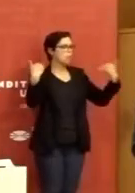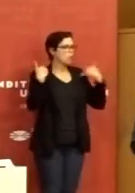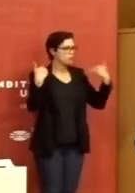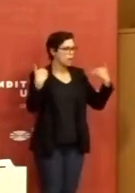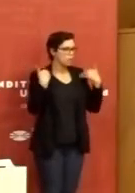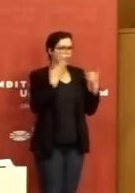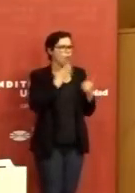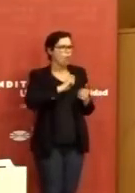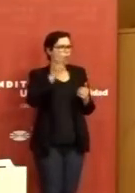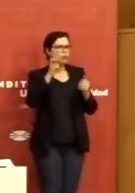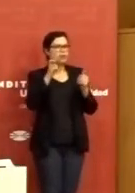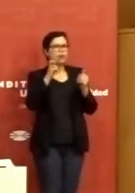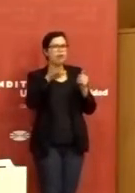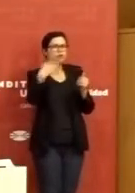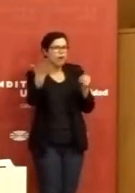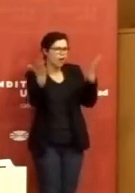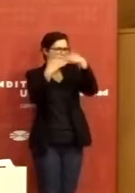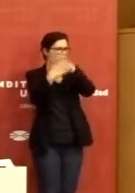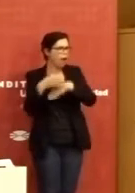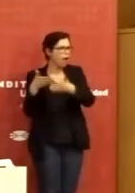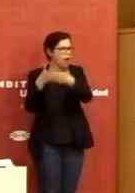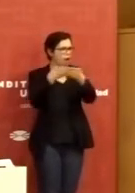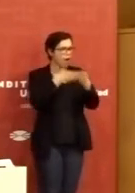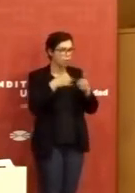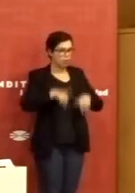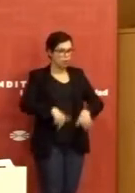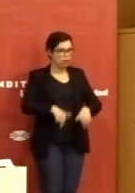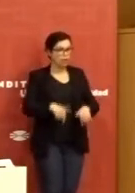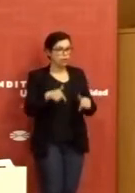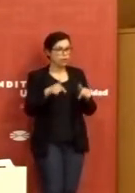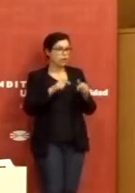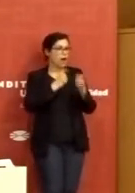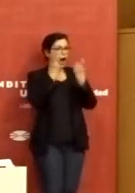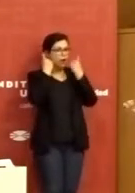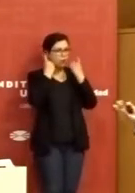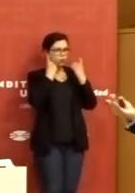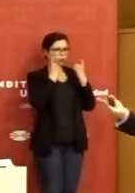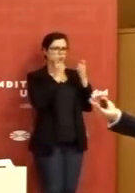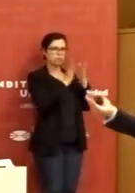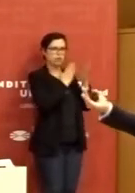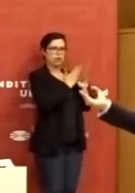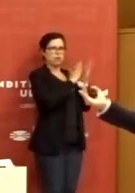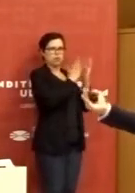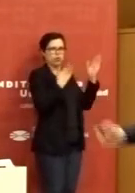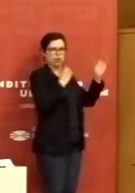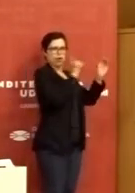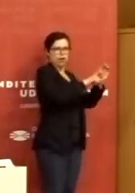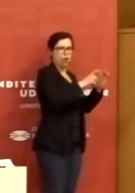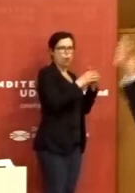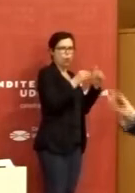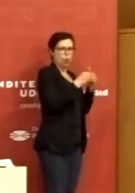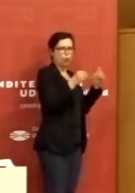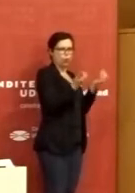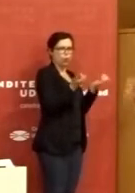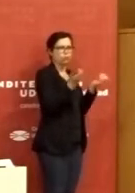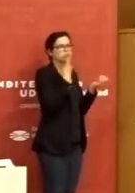no tendrían acceso. Nuestros estudiantes son usuarios de la biblioteca. Quizás no van a sacar un libro de,